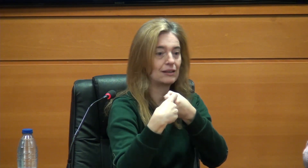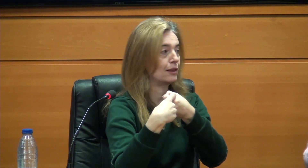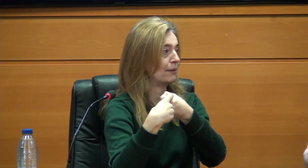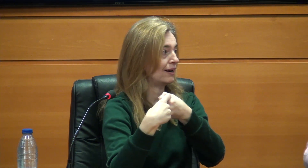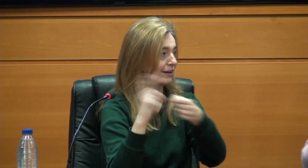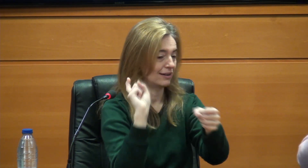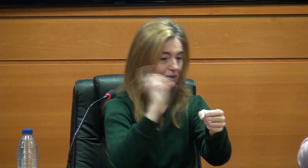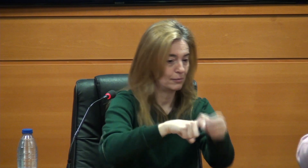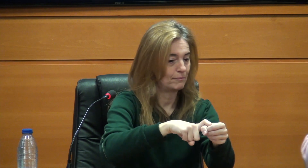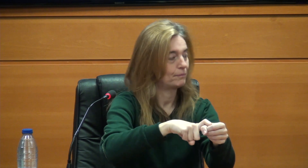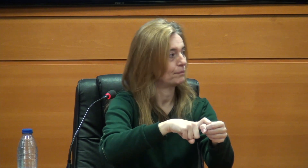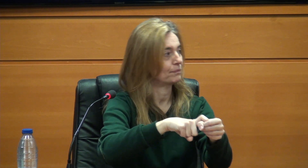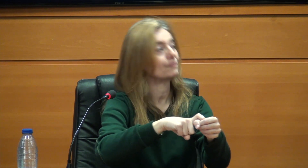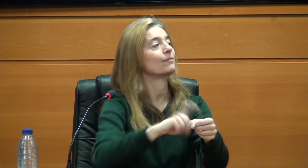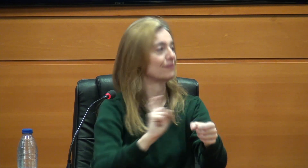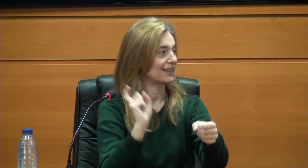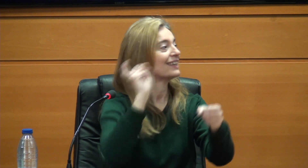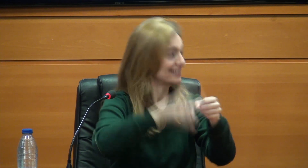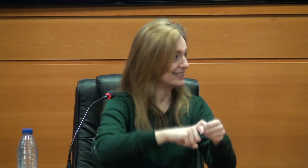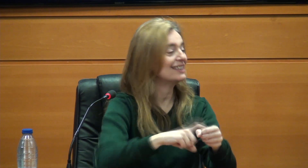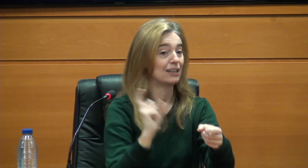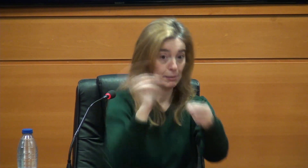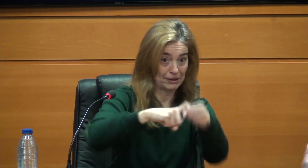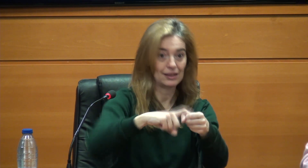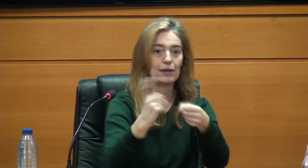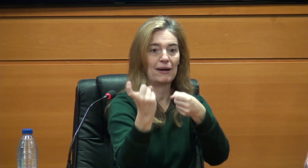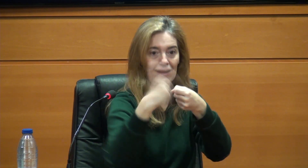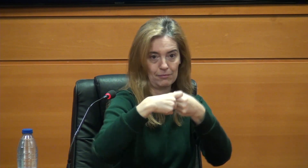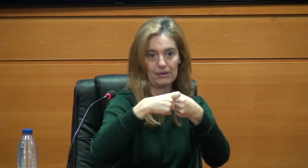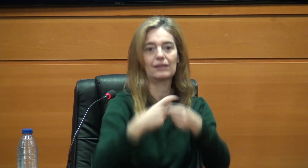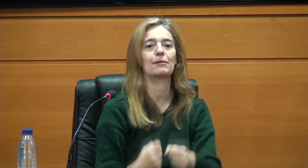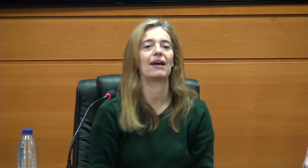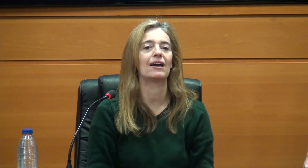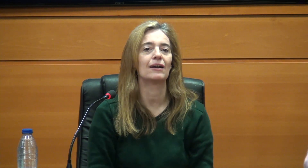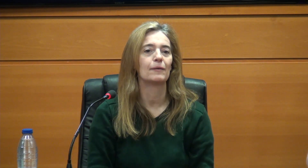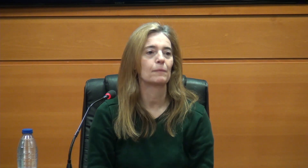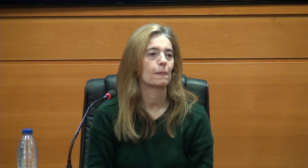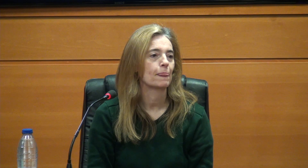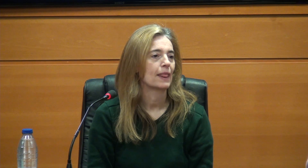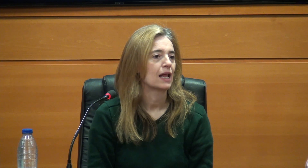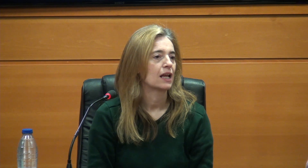vale Yo participo ellos vosotros participáis